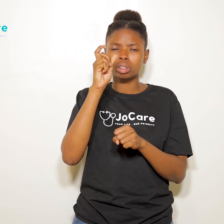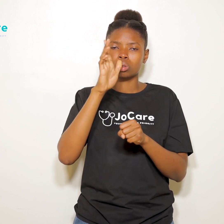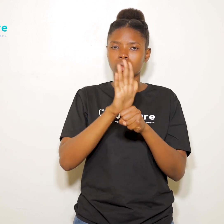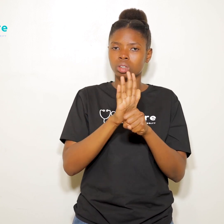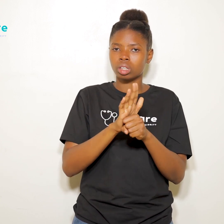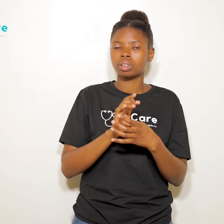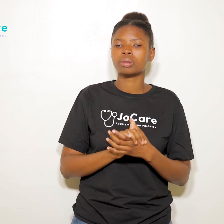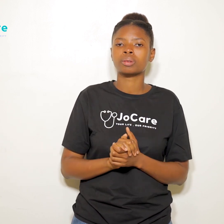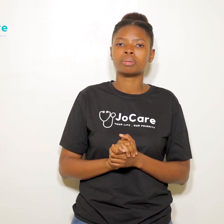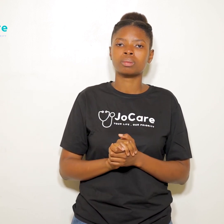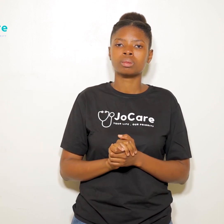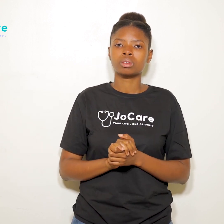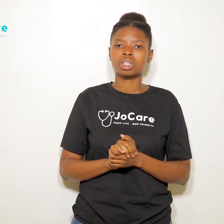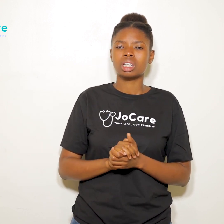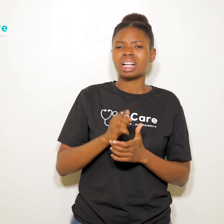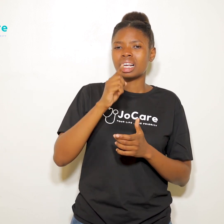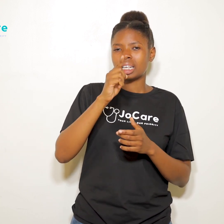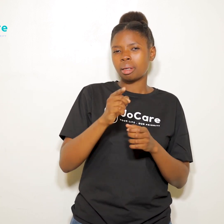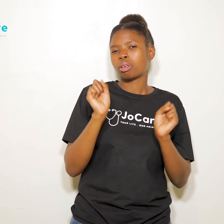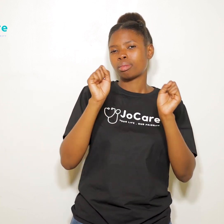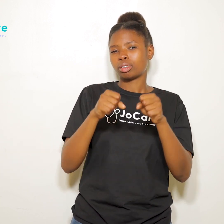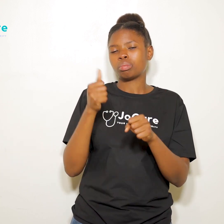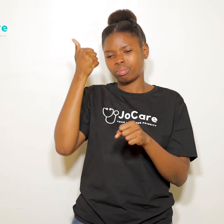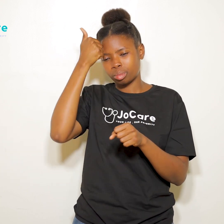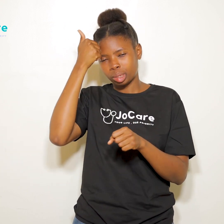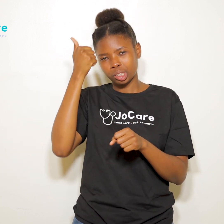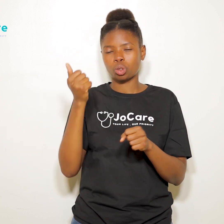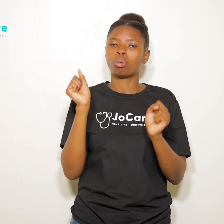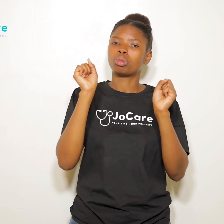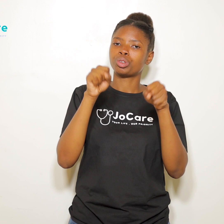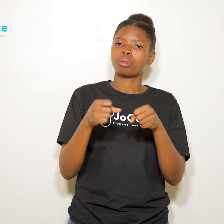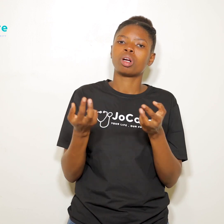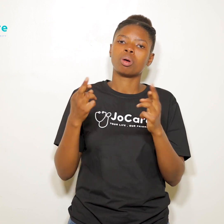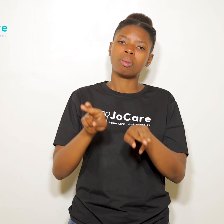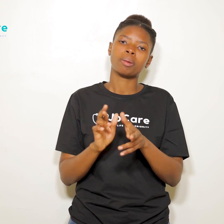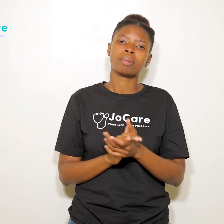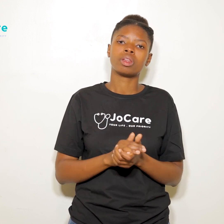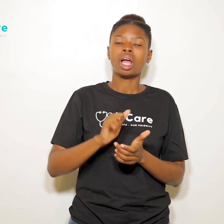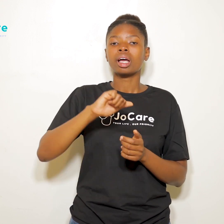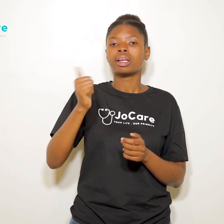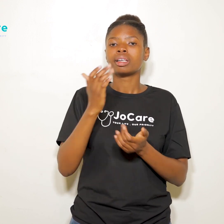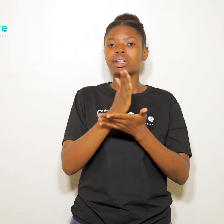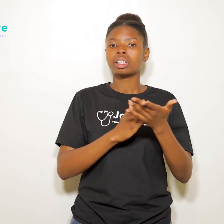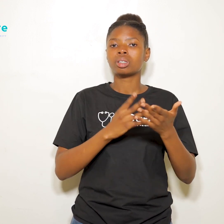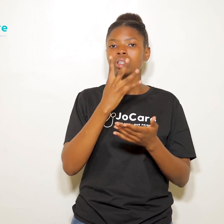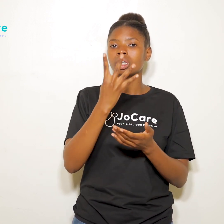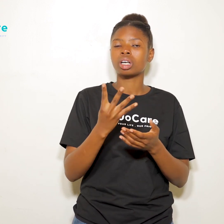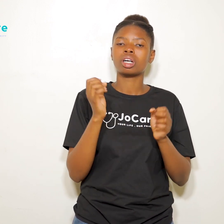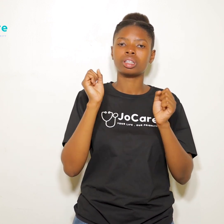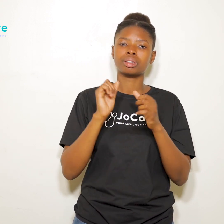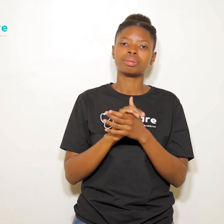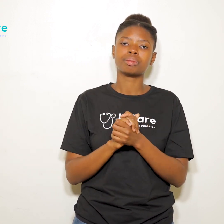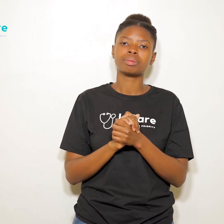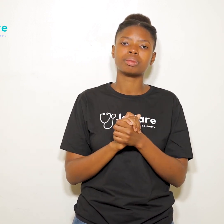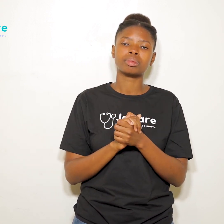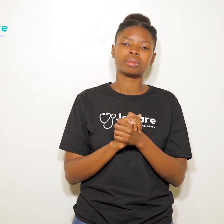ibyo ngibyo kuri ovulation bishobora kubaho. Hanyuma rero ikindi gice cya kane gikurikiyeho nyuma yaho